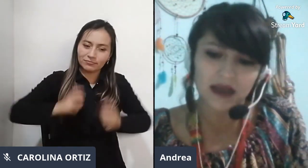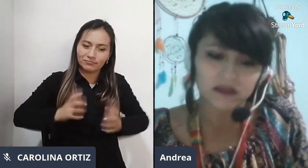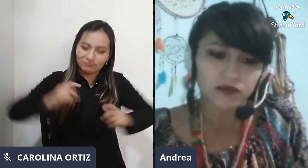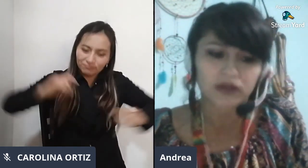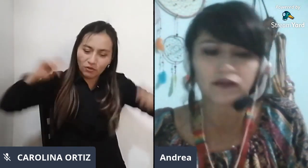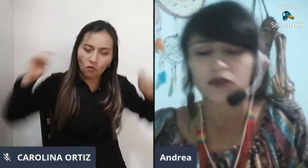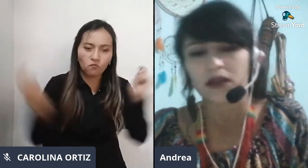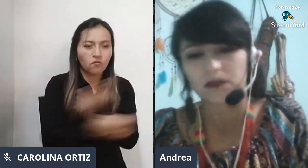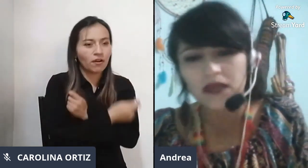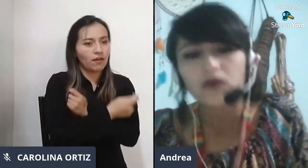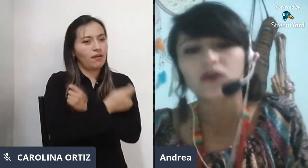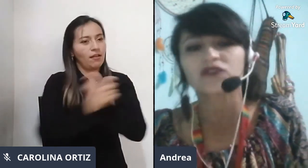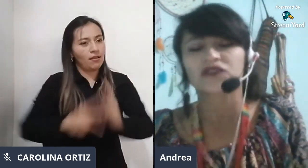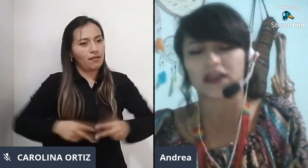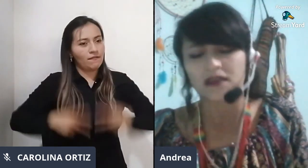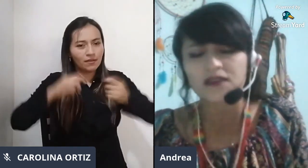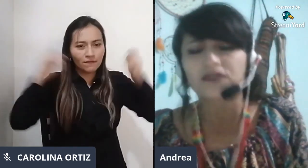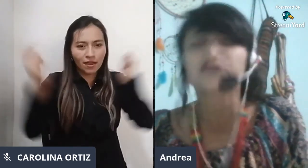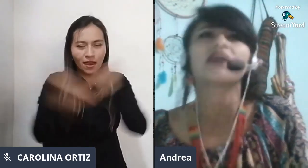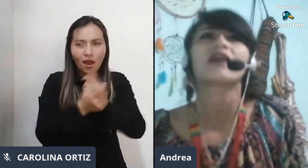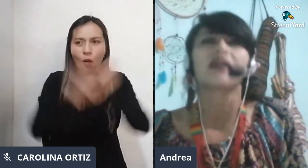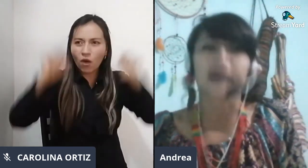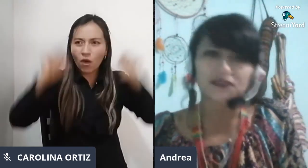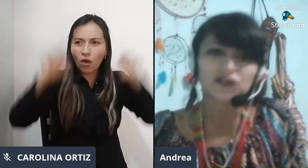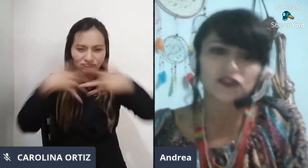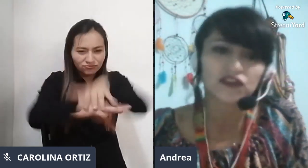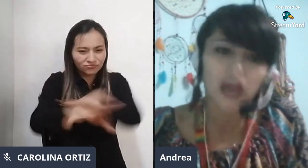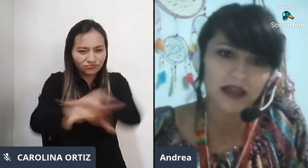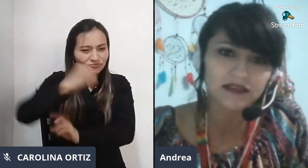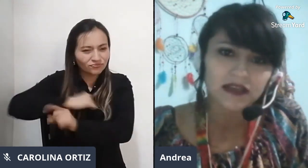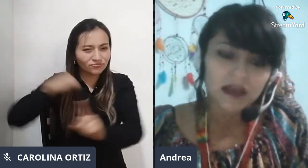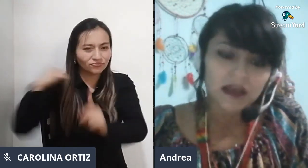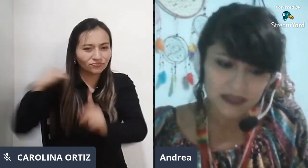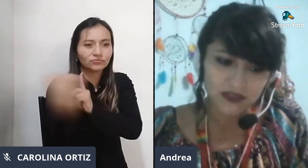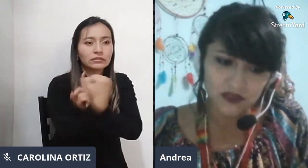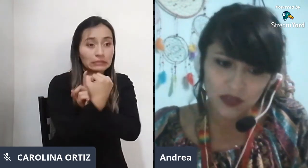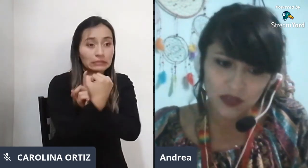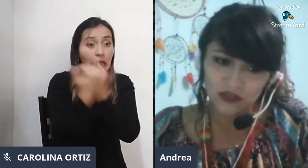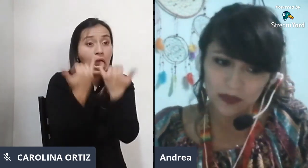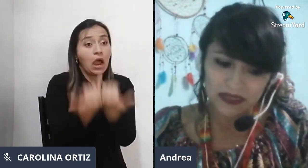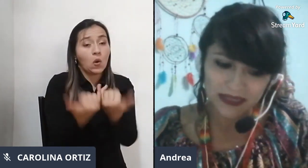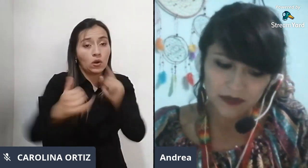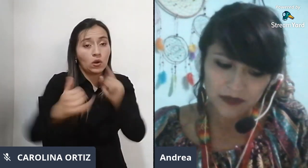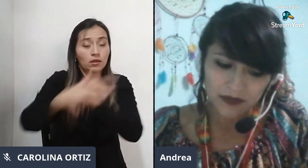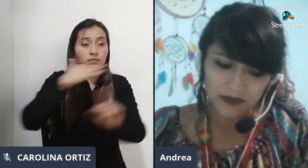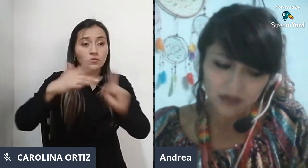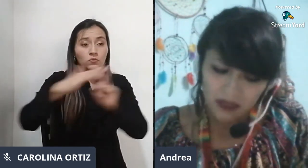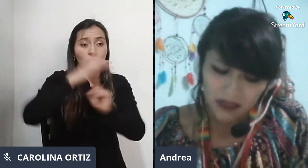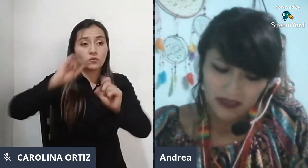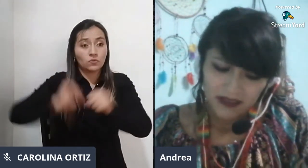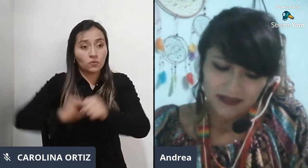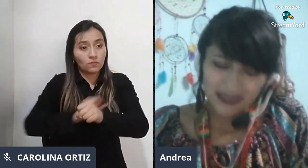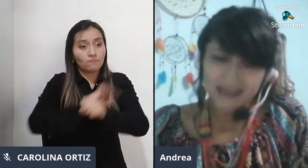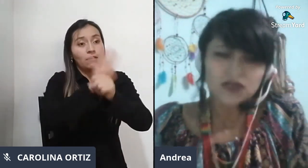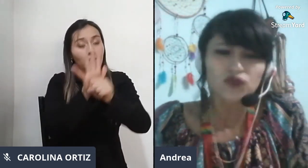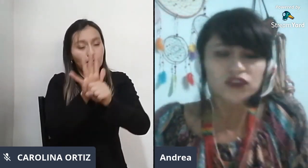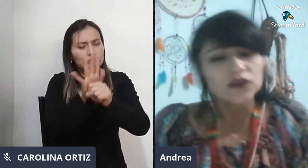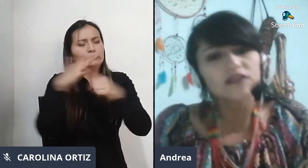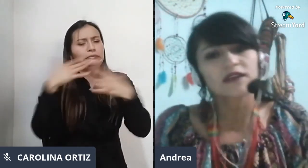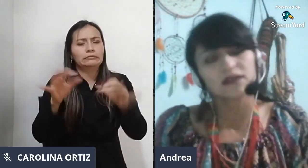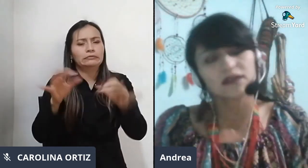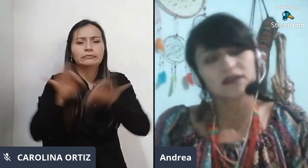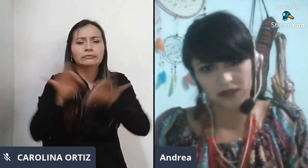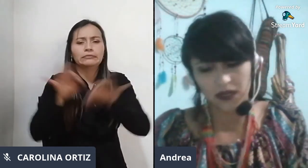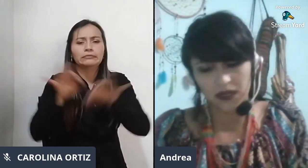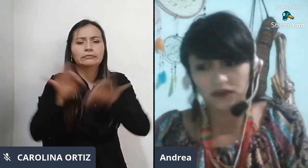vínculos, tejidos, lazos sociales que en estos tiempos de pandemia son tan exclusivos y tan necesarios